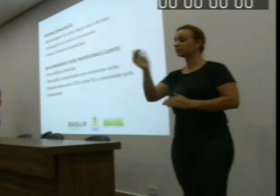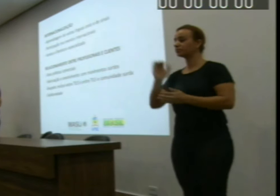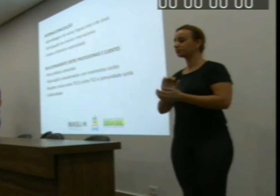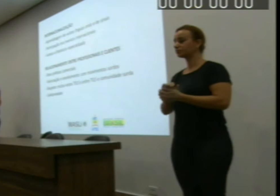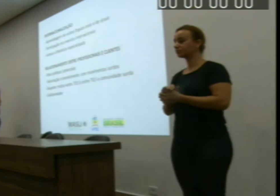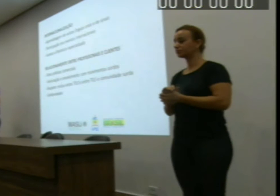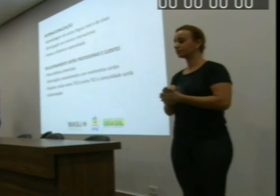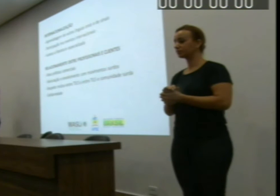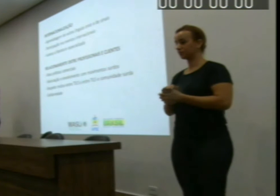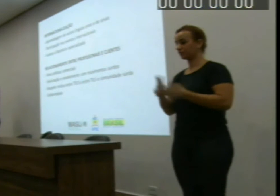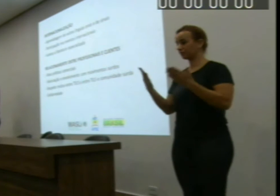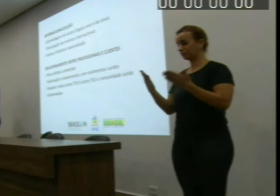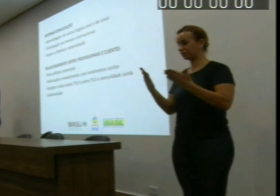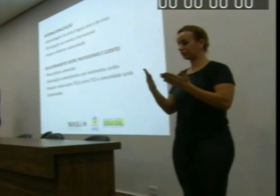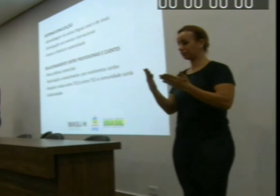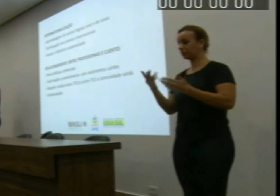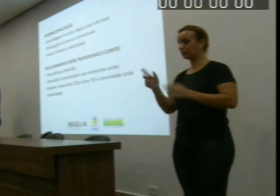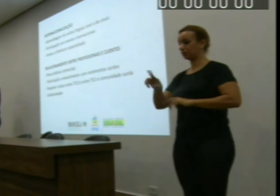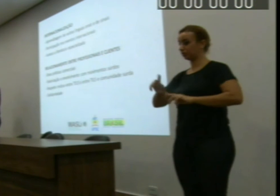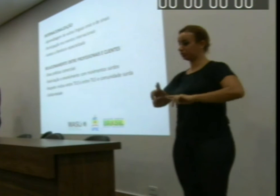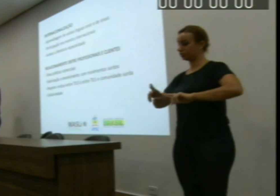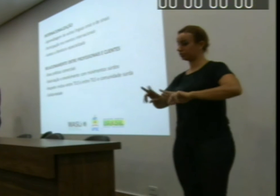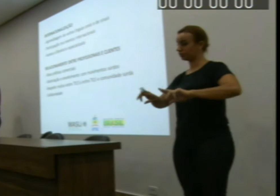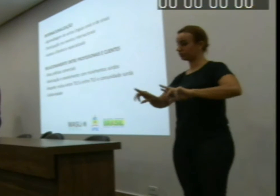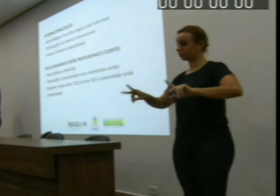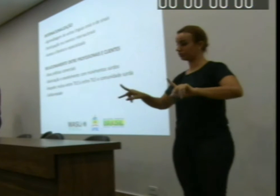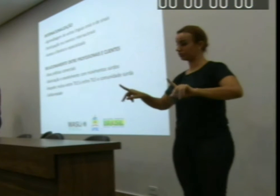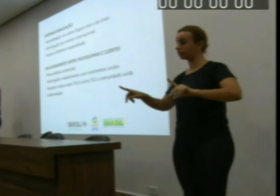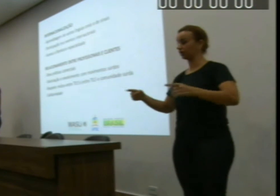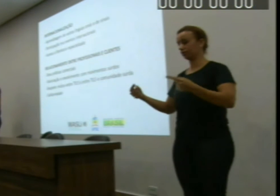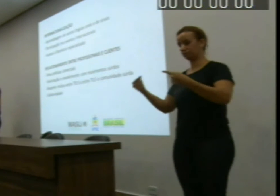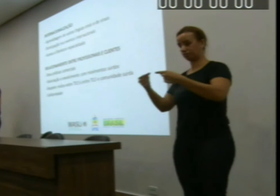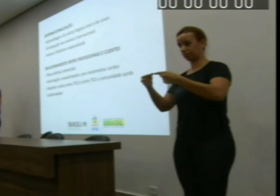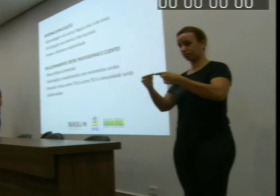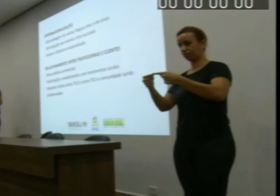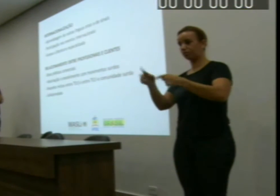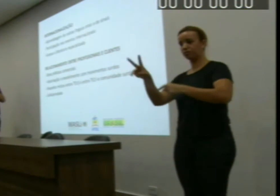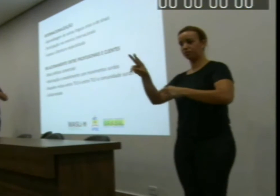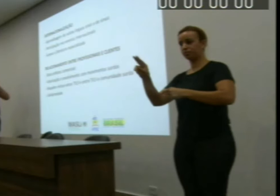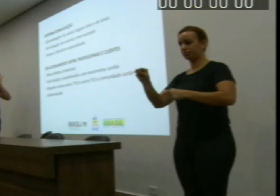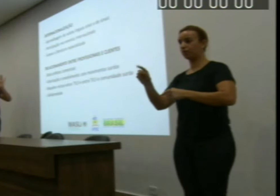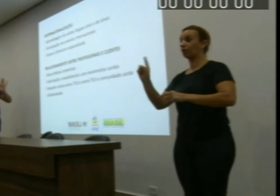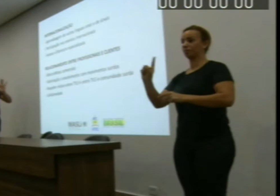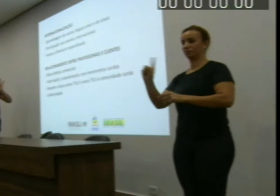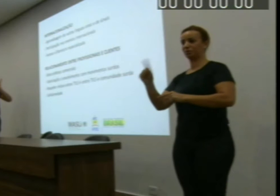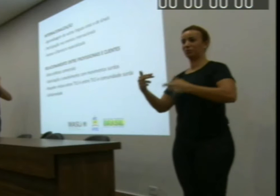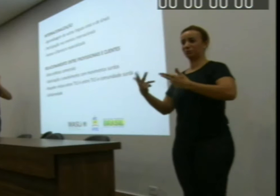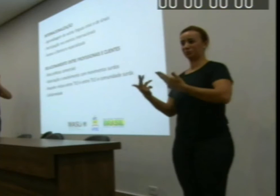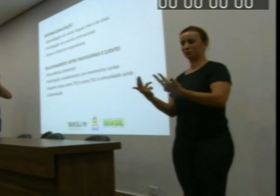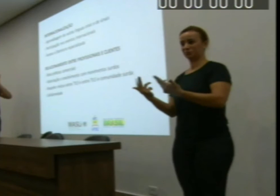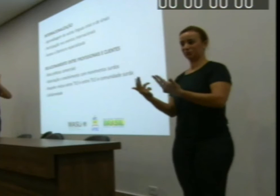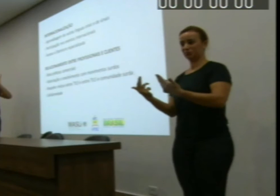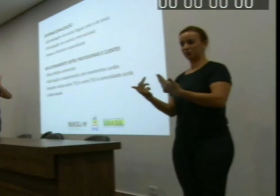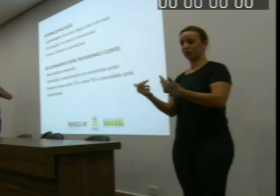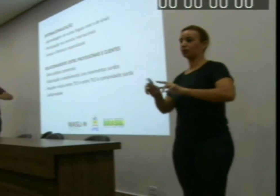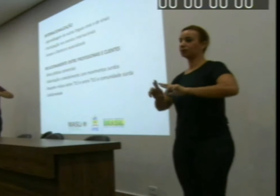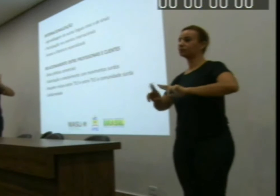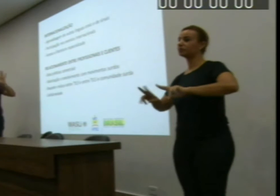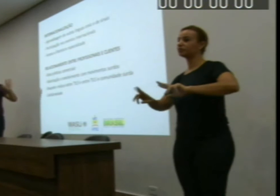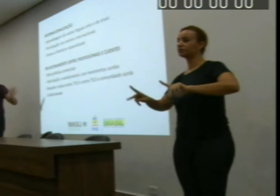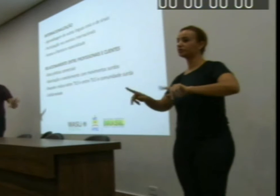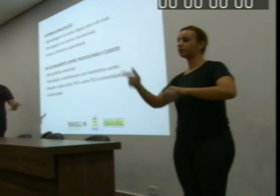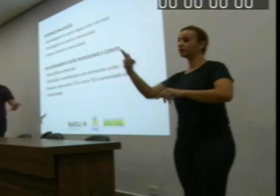internacionalização não é a mesma tá um pouco relacionada mas não é a mesma coisa que eu disse anteriormente a internacionalização